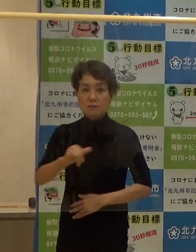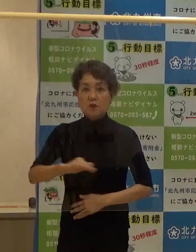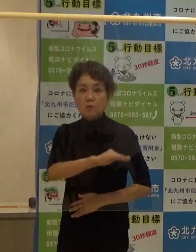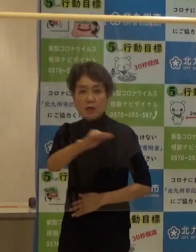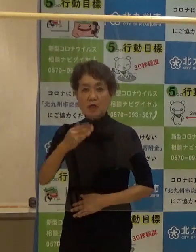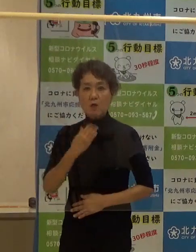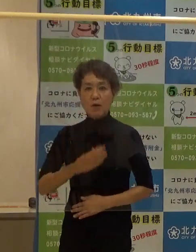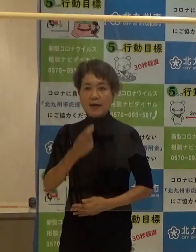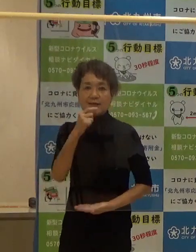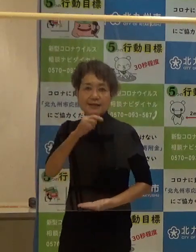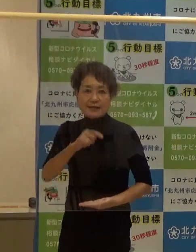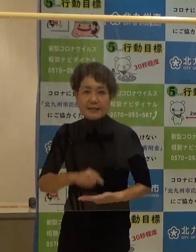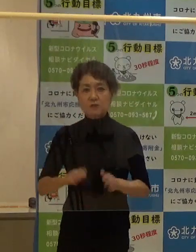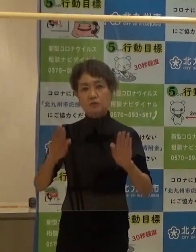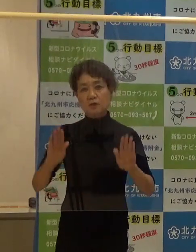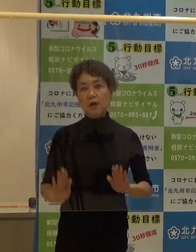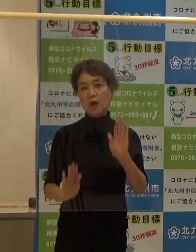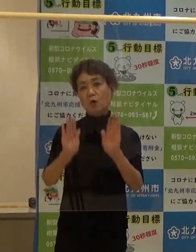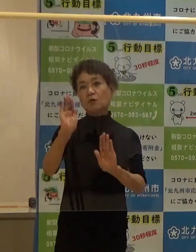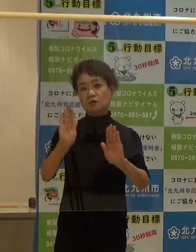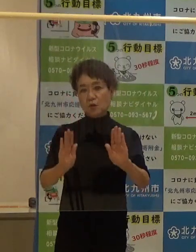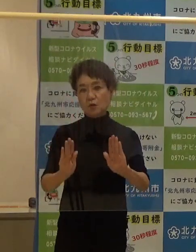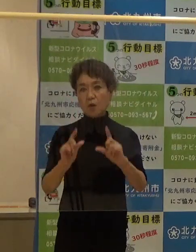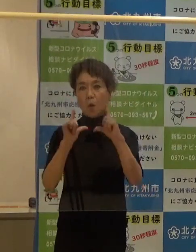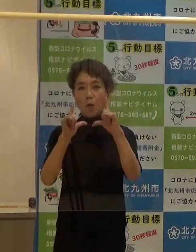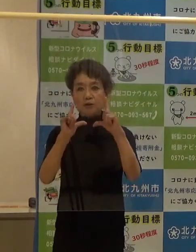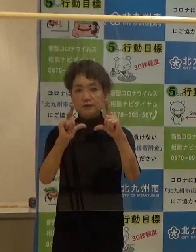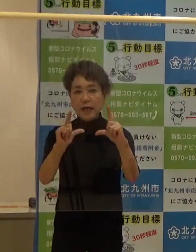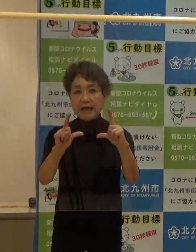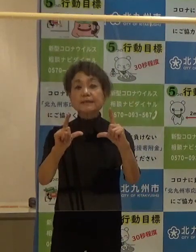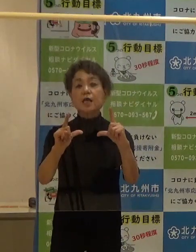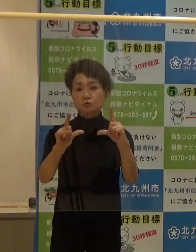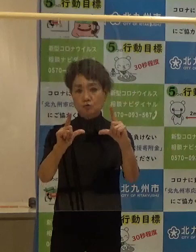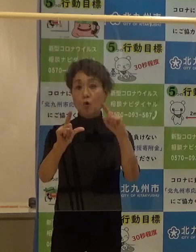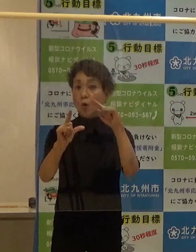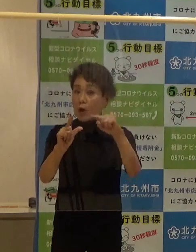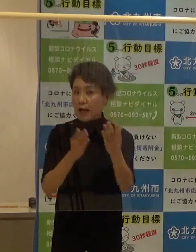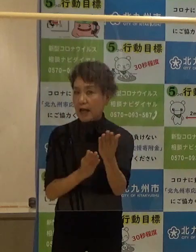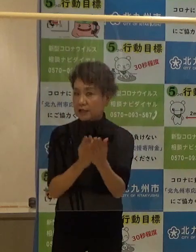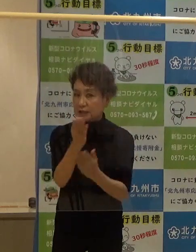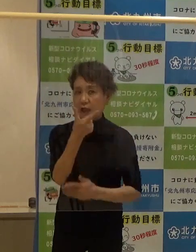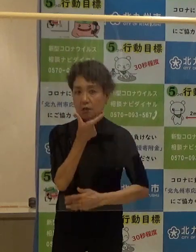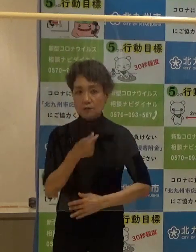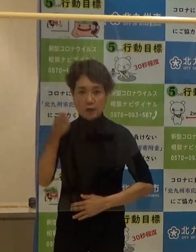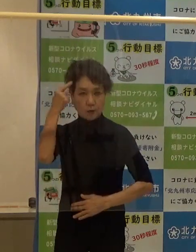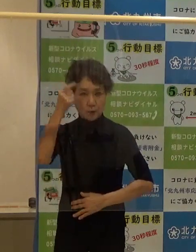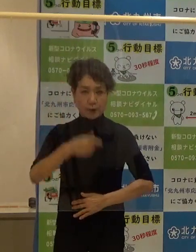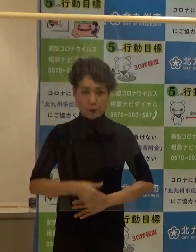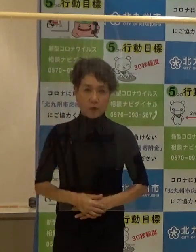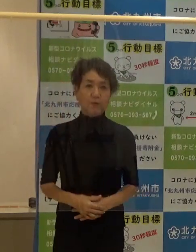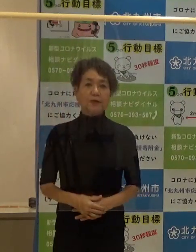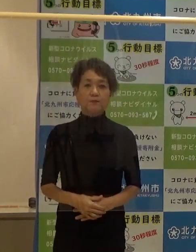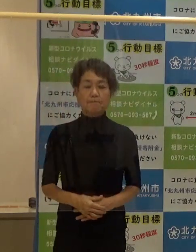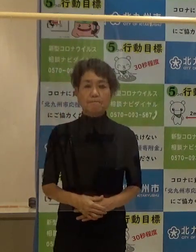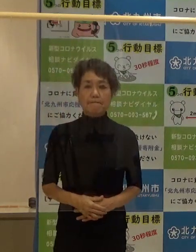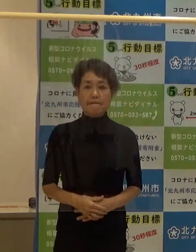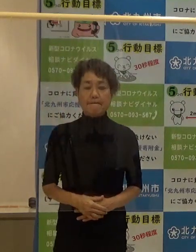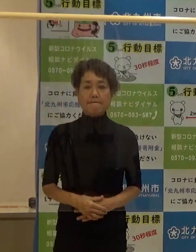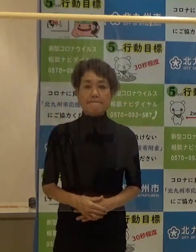かりやすく現状をしっかりとお伝えをしていくというところからスタートしようということです。